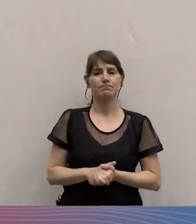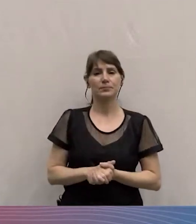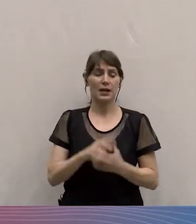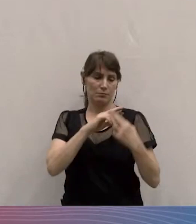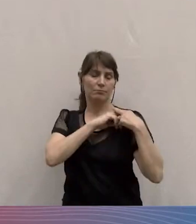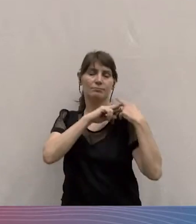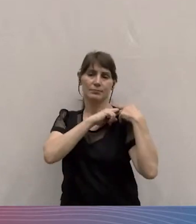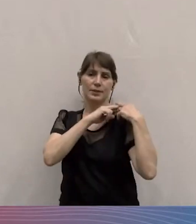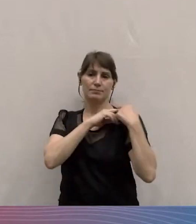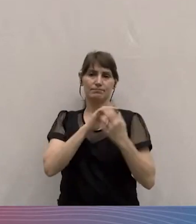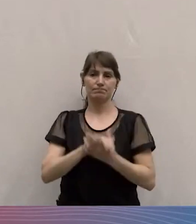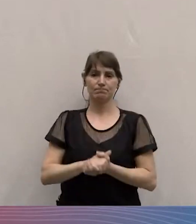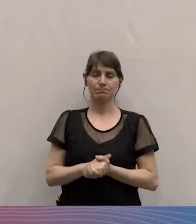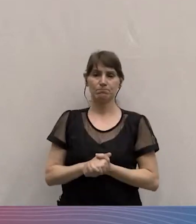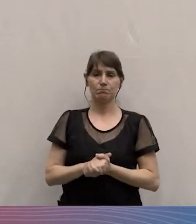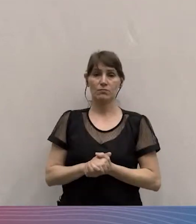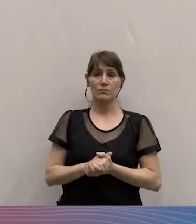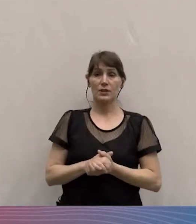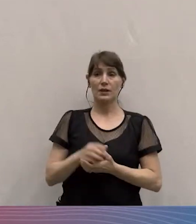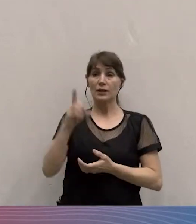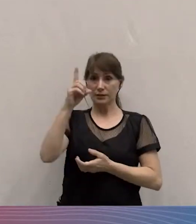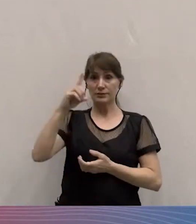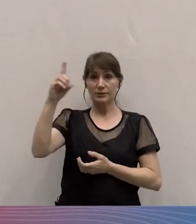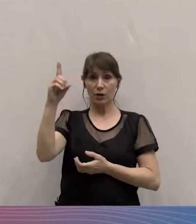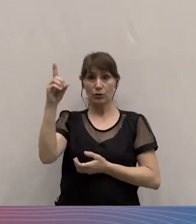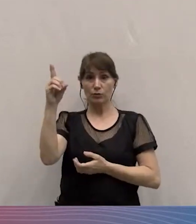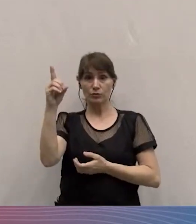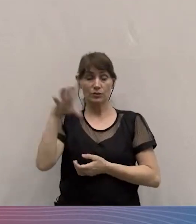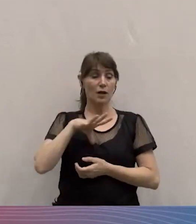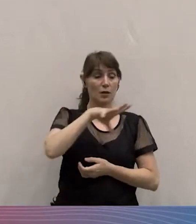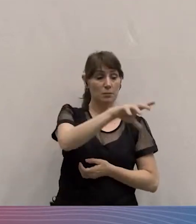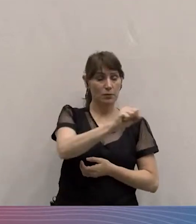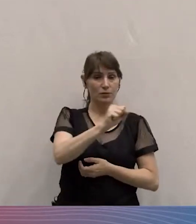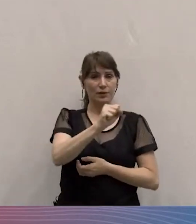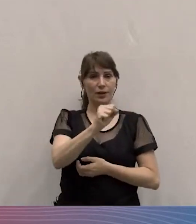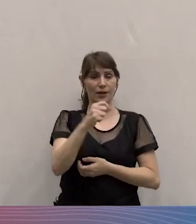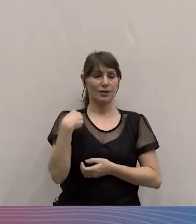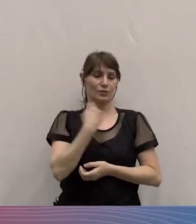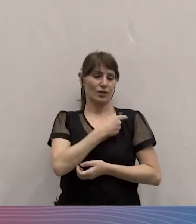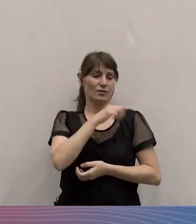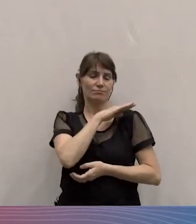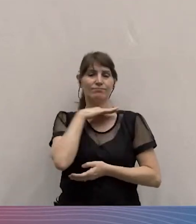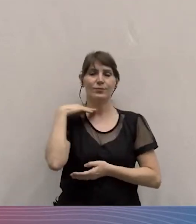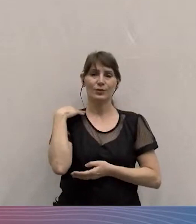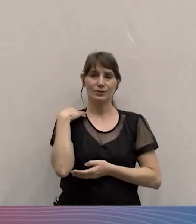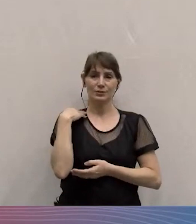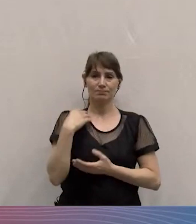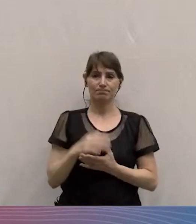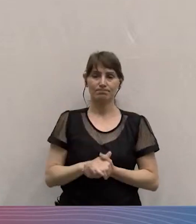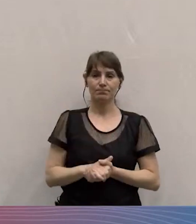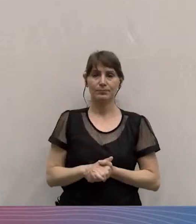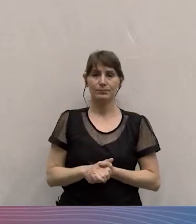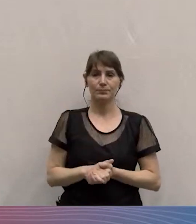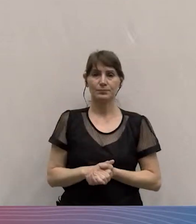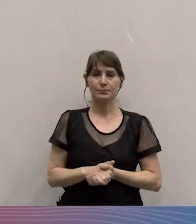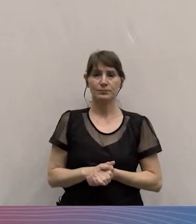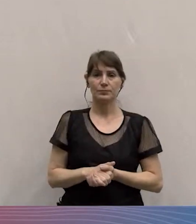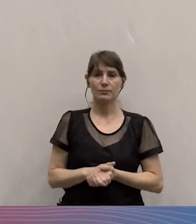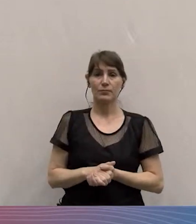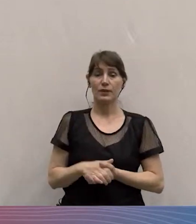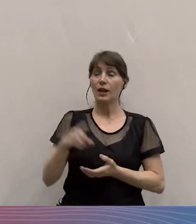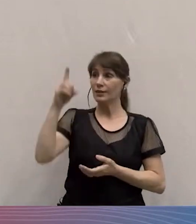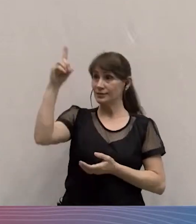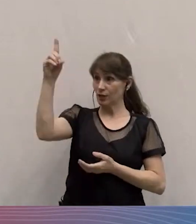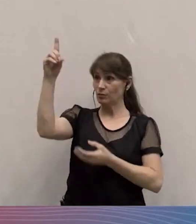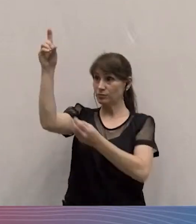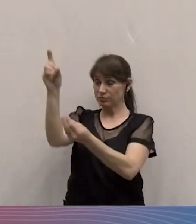Aí Ele nos foi buscar na morte. Vocês entenderam? Essa é a sequência. Ele nos